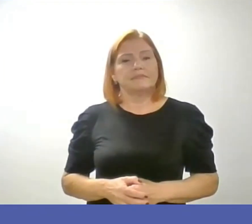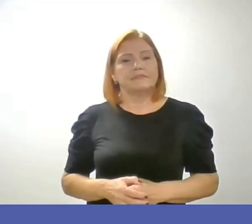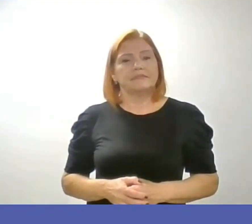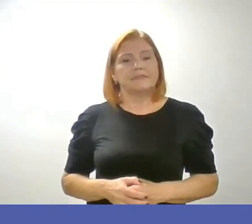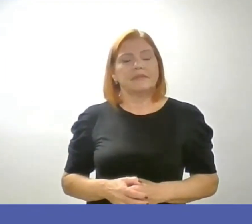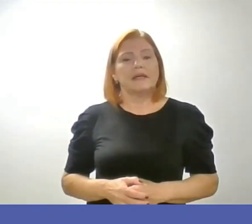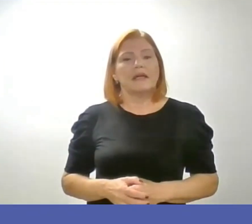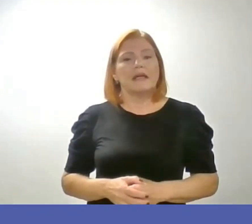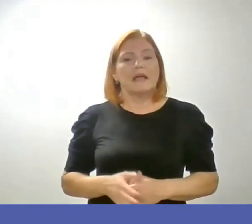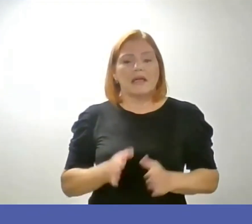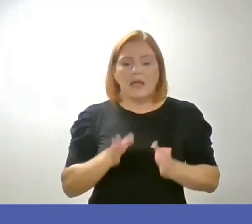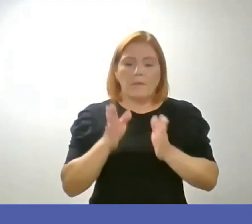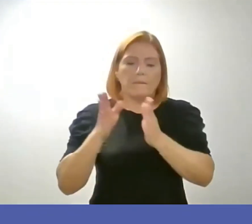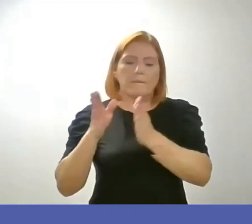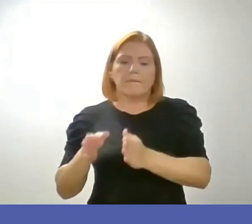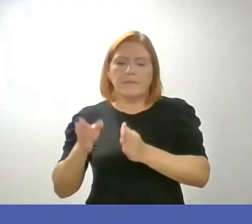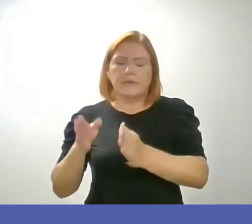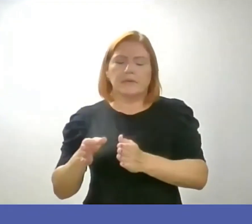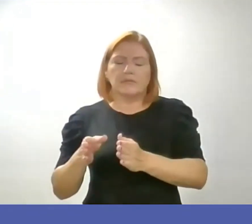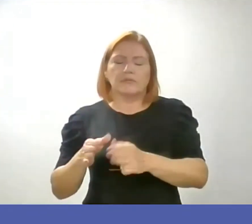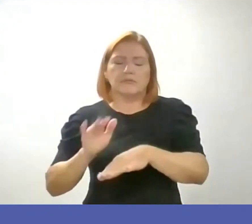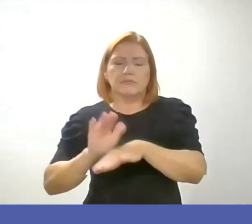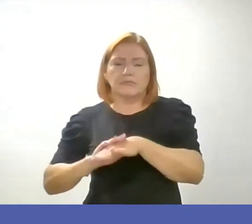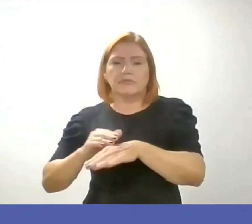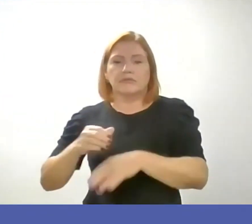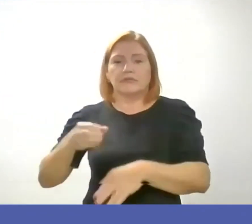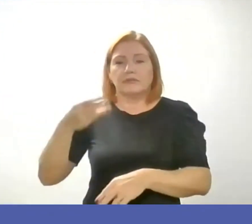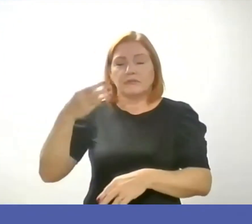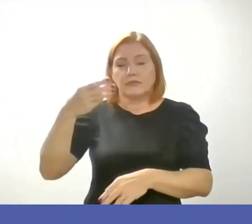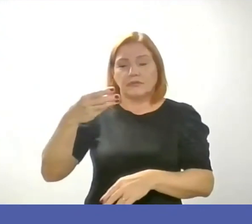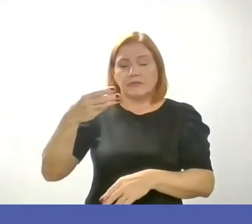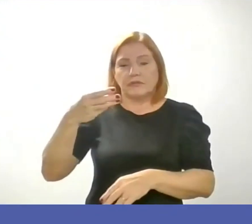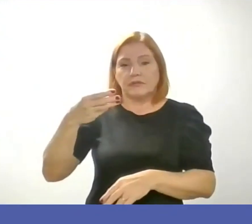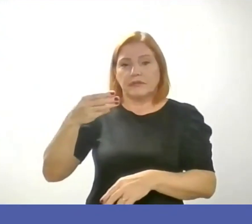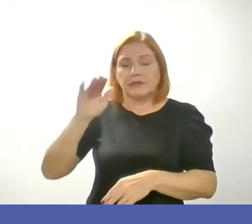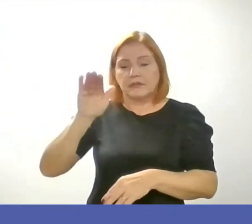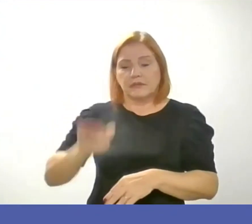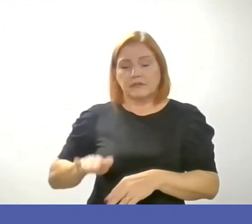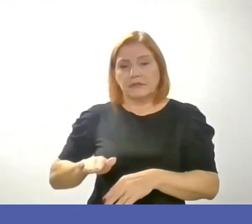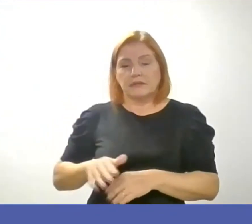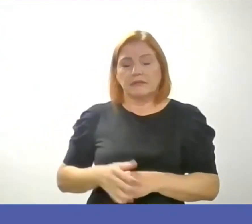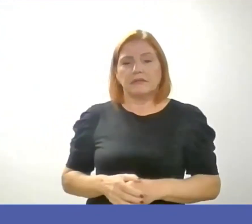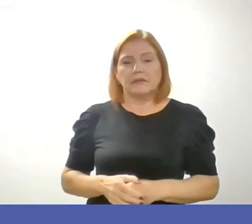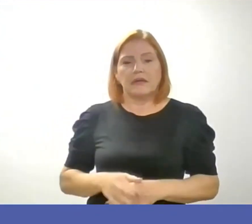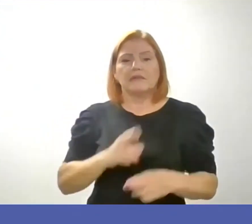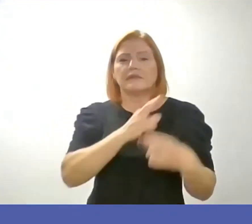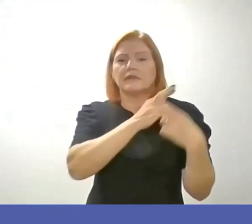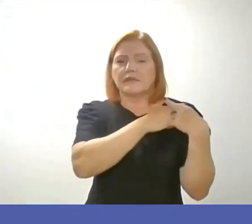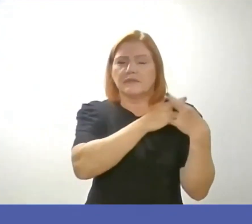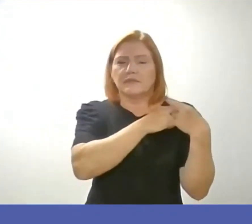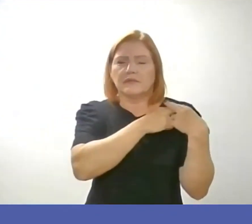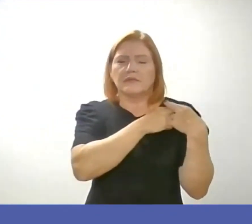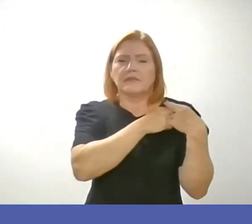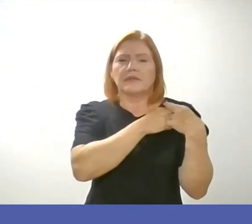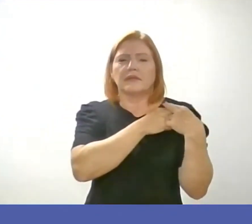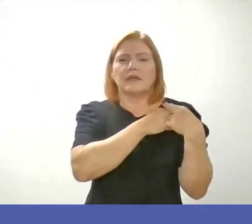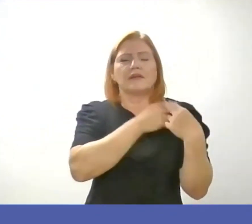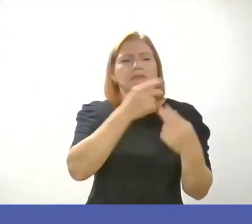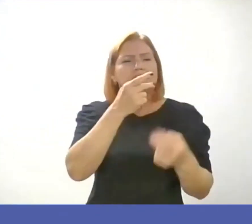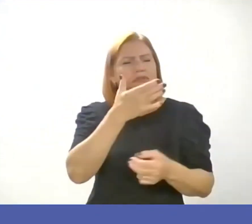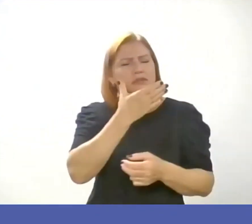o período, né, sob a responsabilidade desses, das 3 horas da tarde até as 6 horas da tarde, não